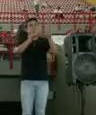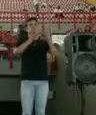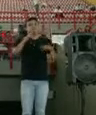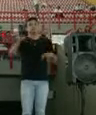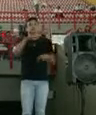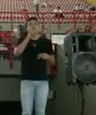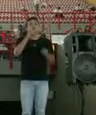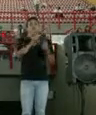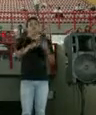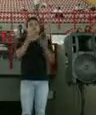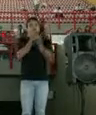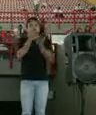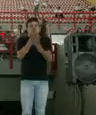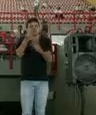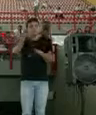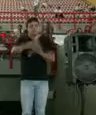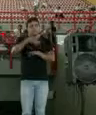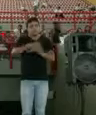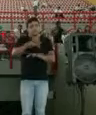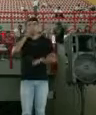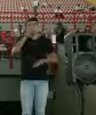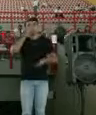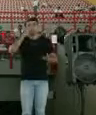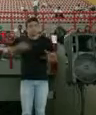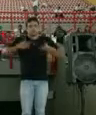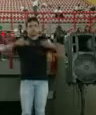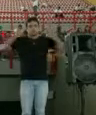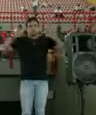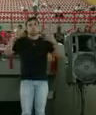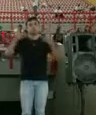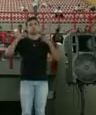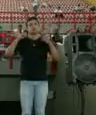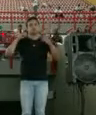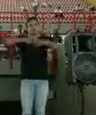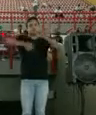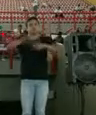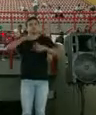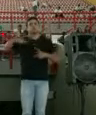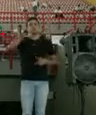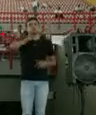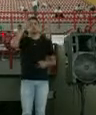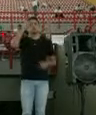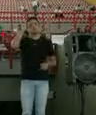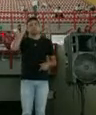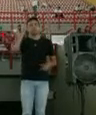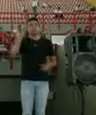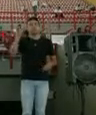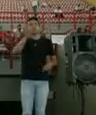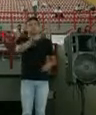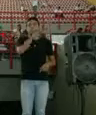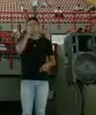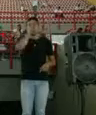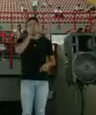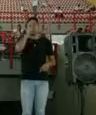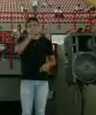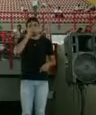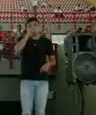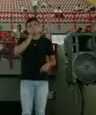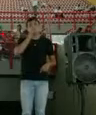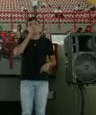exatamente comparecendo às aulas, né? Com motivação, com dedicação. Nós sabemos do esforço que é dia de